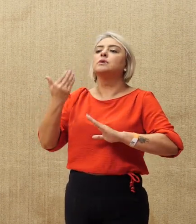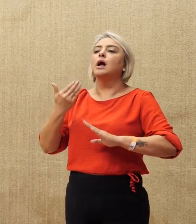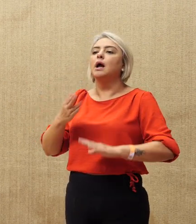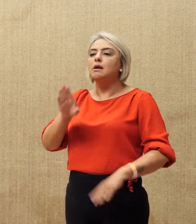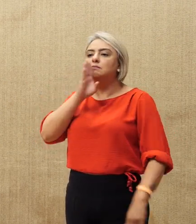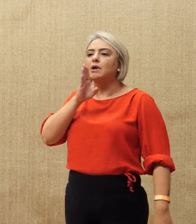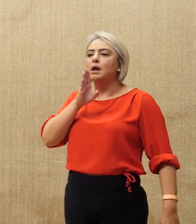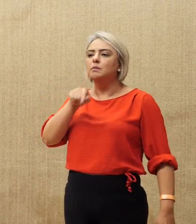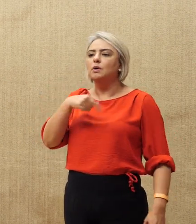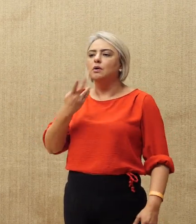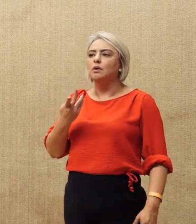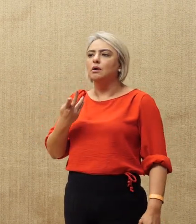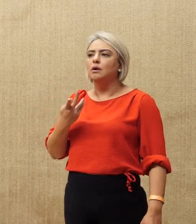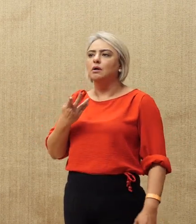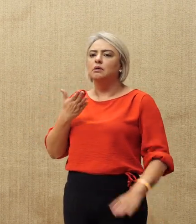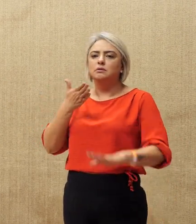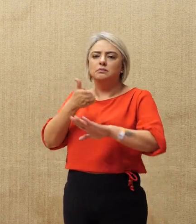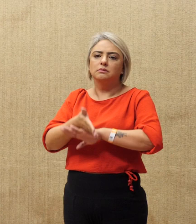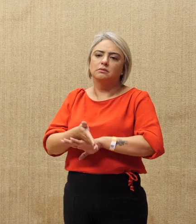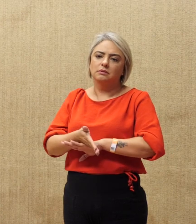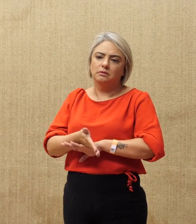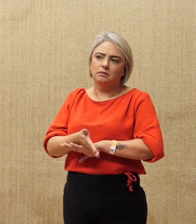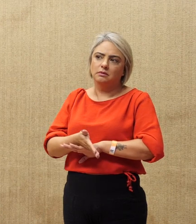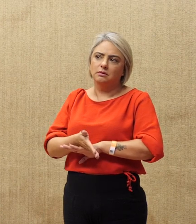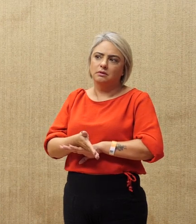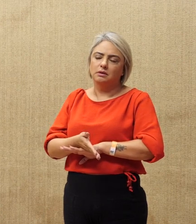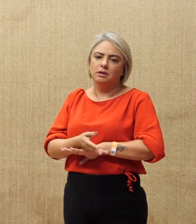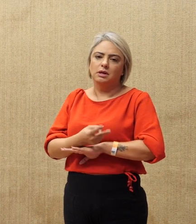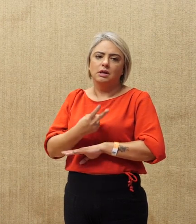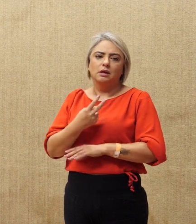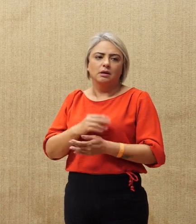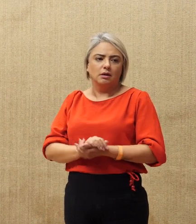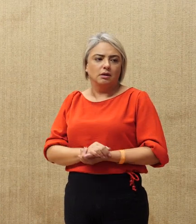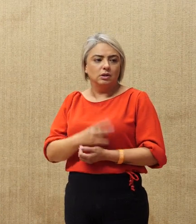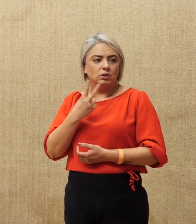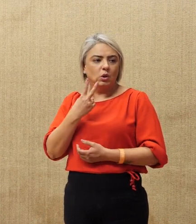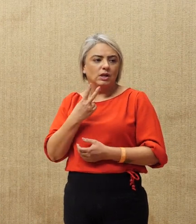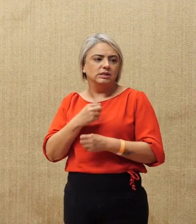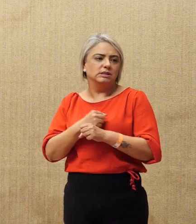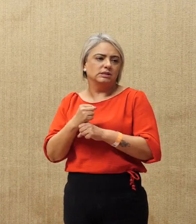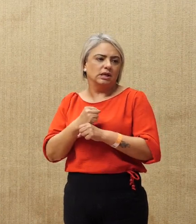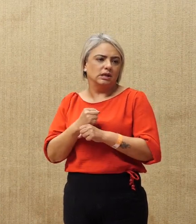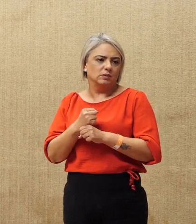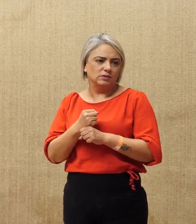cala a boca e de pular pela janela em menos de 2 anos.